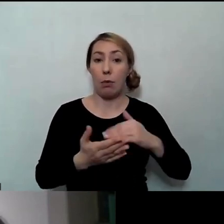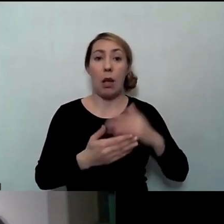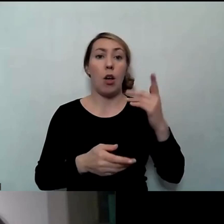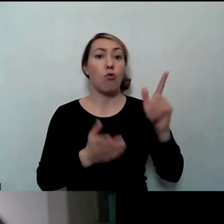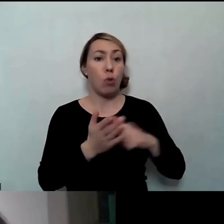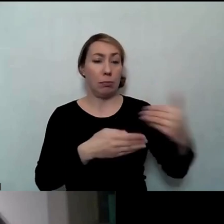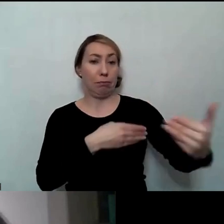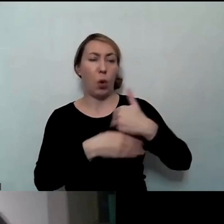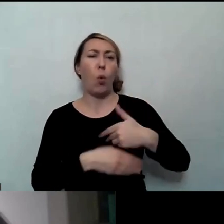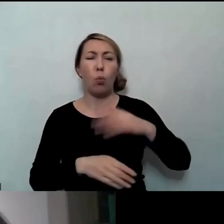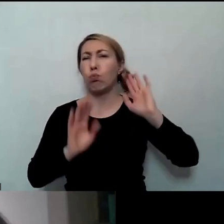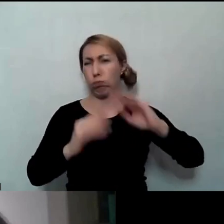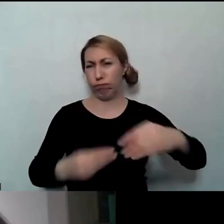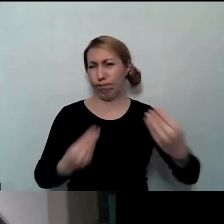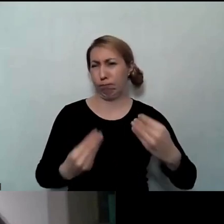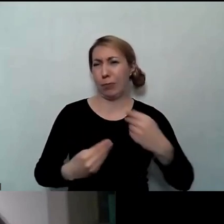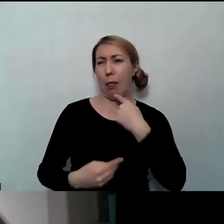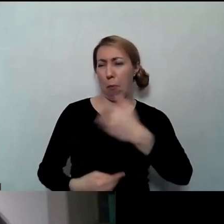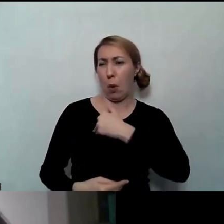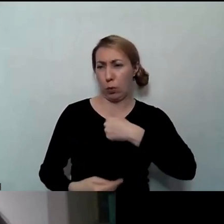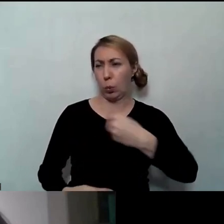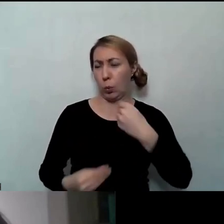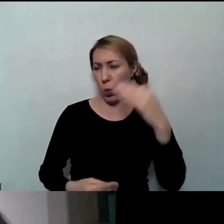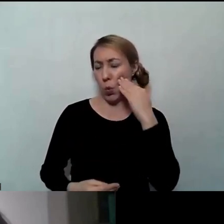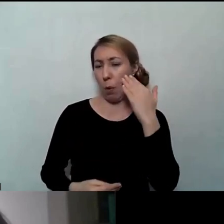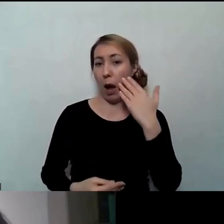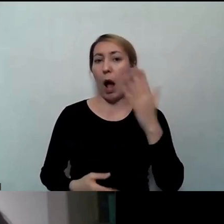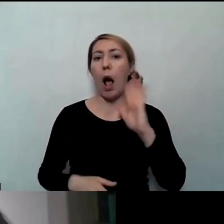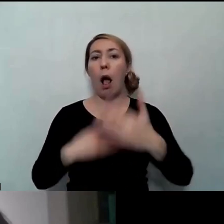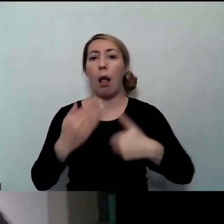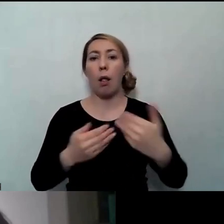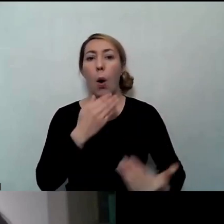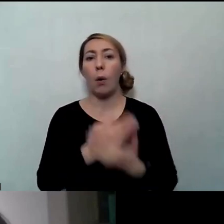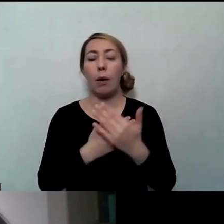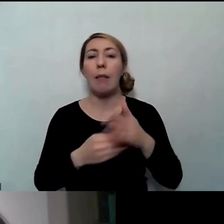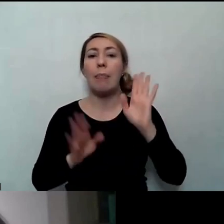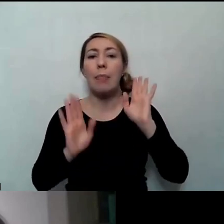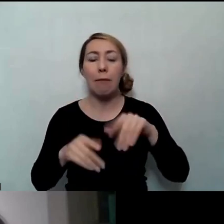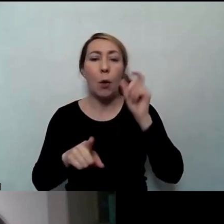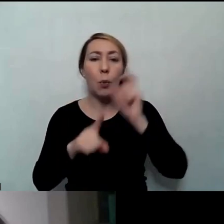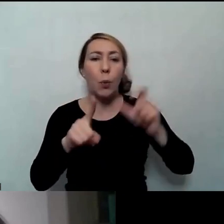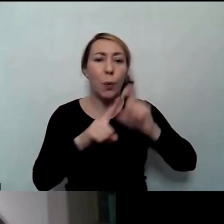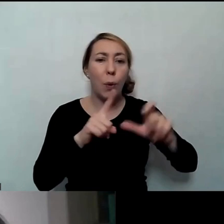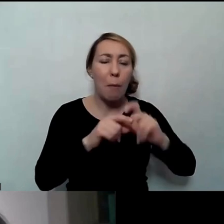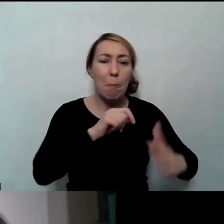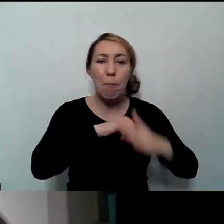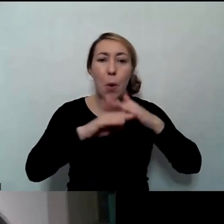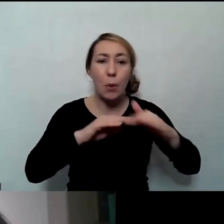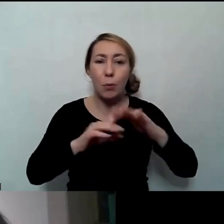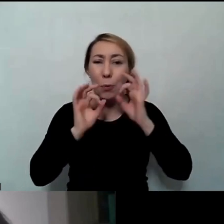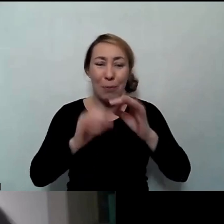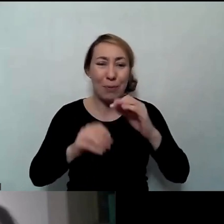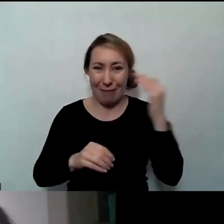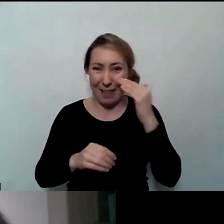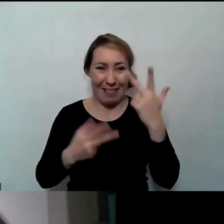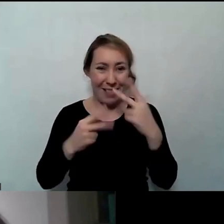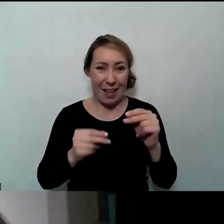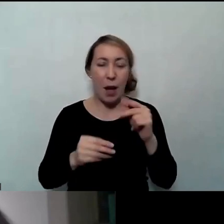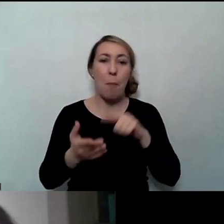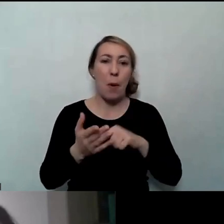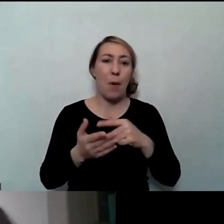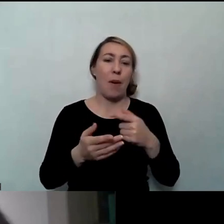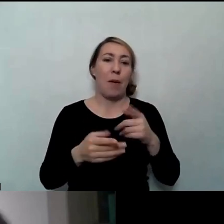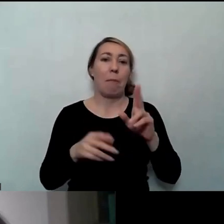na lektorat, mówią, że oni świetnie znają polski, po czym okazuje się, że nawet na poziomie leksykalnym tego języka dobrze nie znają, bo są chociażby